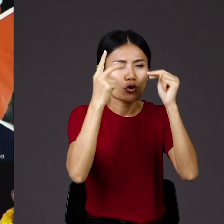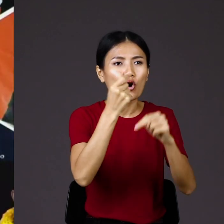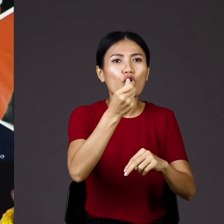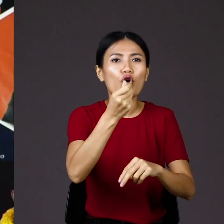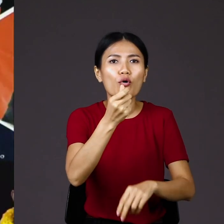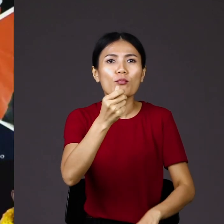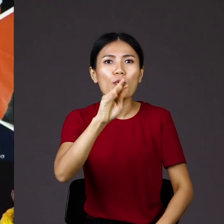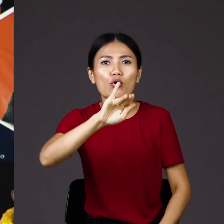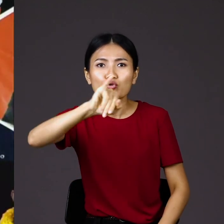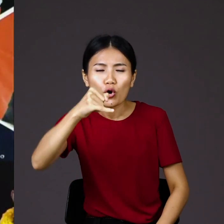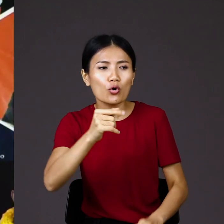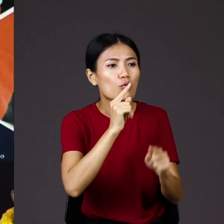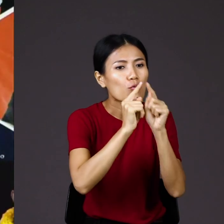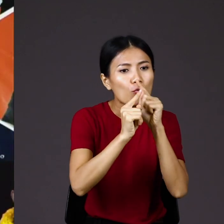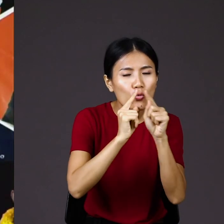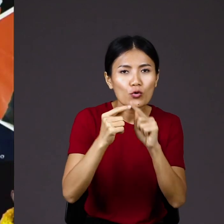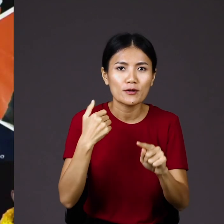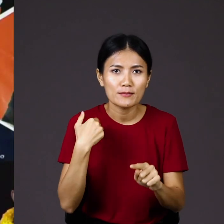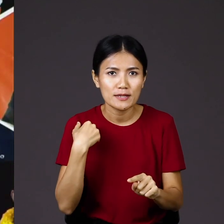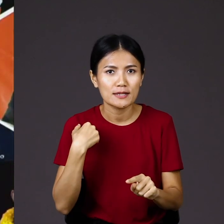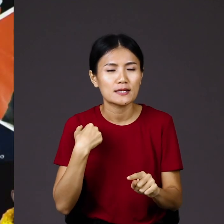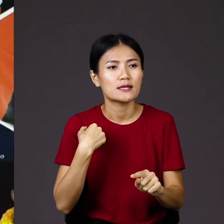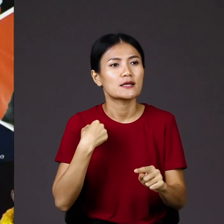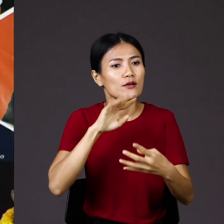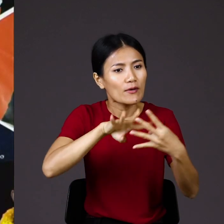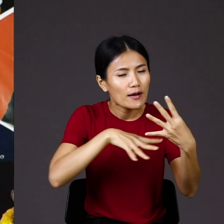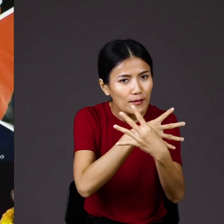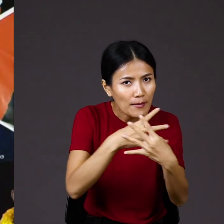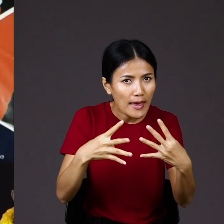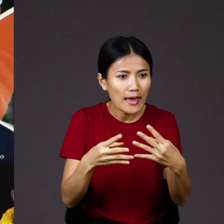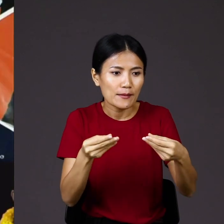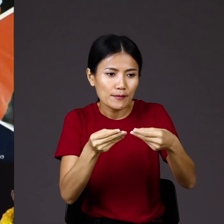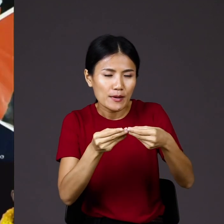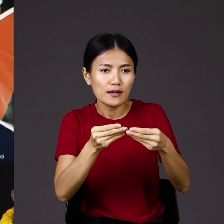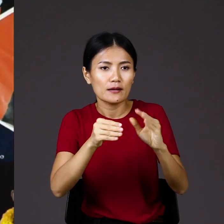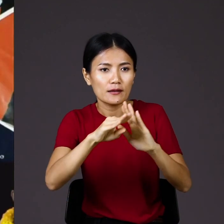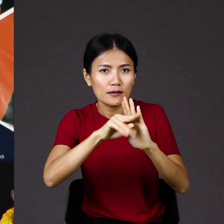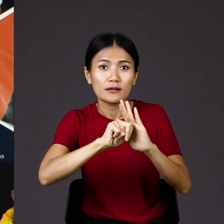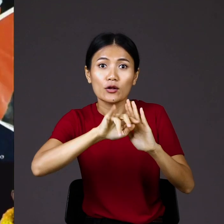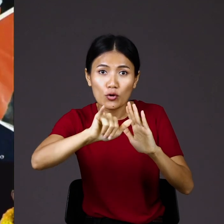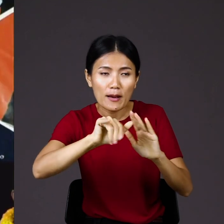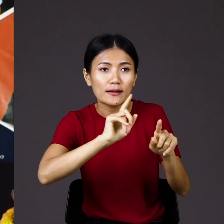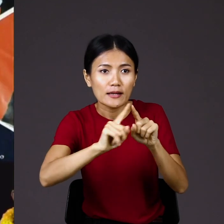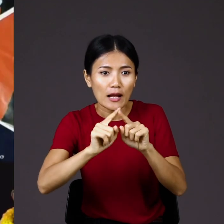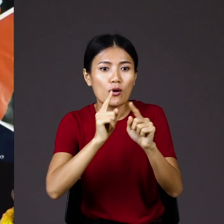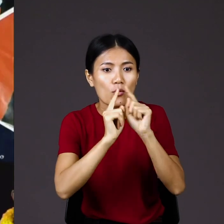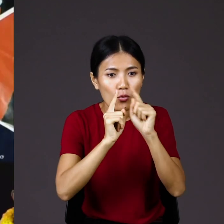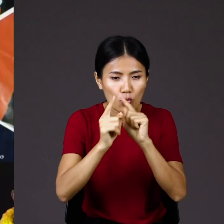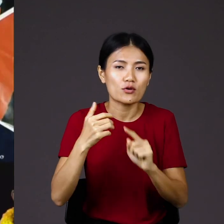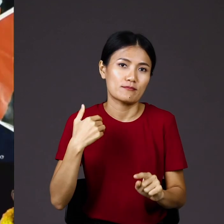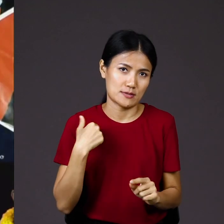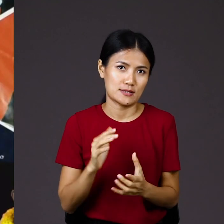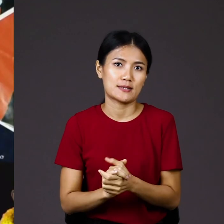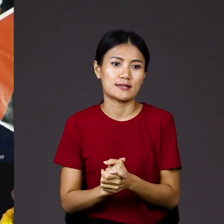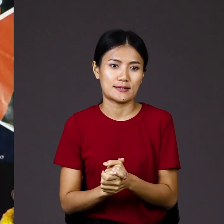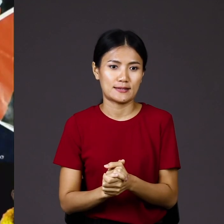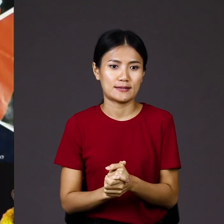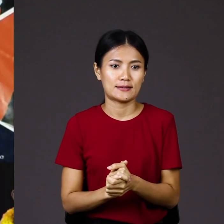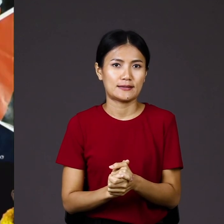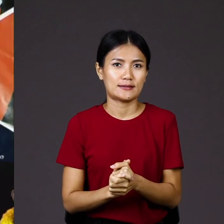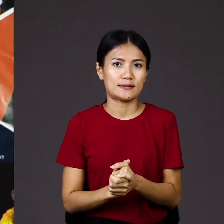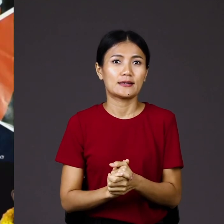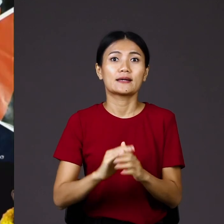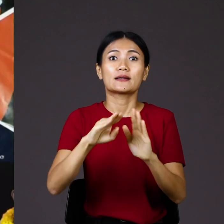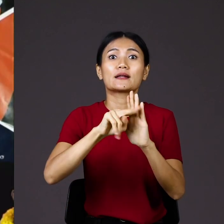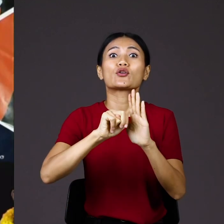ราอยู่บ่อยๆว่าจะต้องทำอะไรแนวคิดต่างๆทำอะไรนโยบายส่วนหนึ่งก็มาจากการออกแบบร่วมกันระหว่างผู้สมัครนายกอ